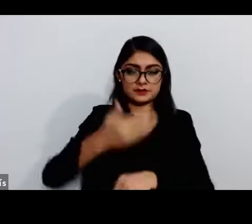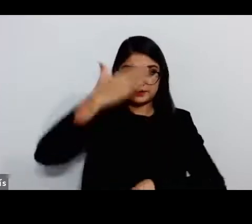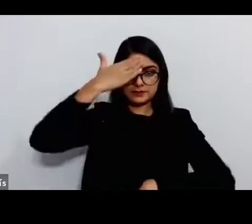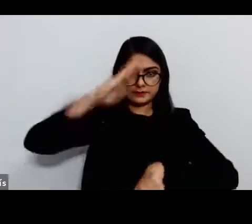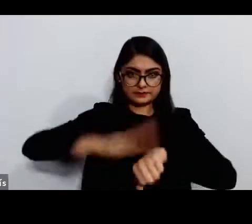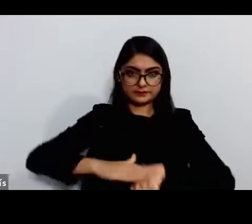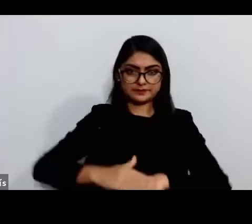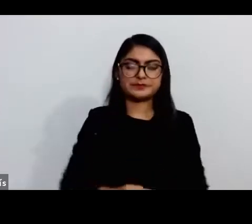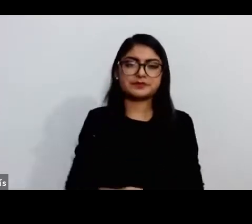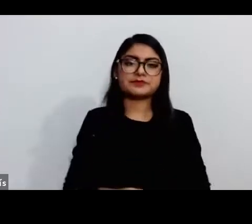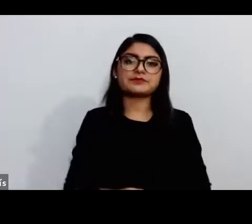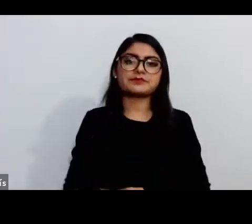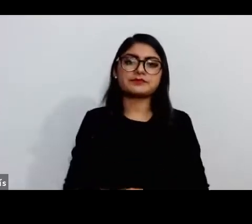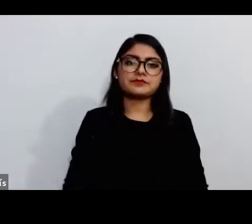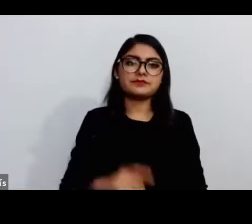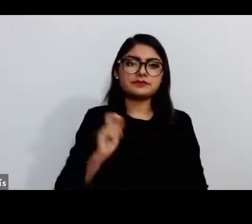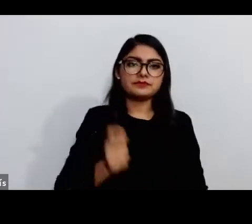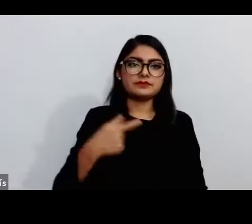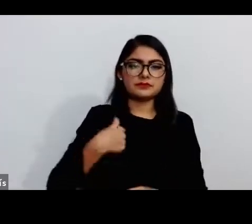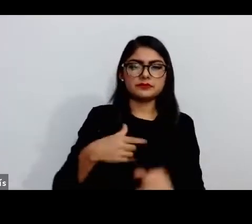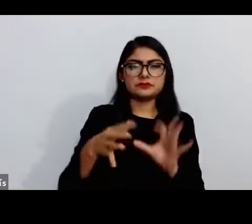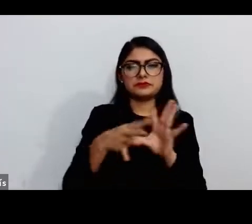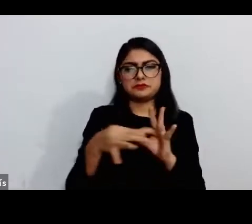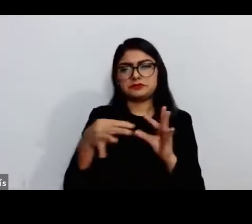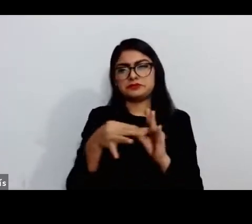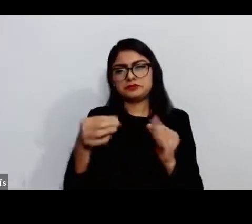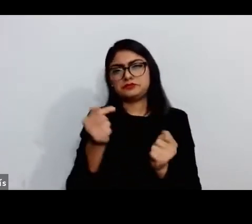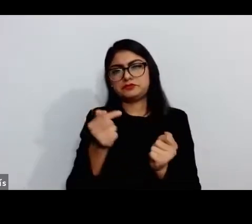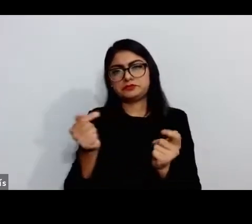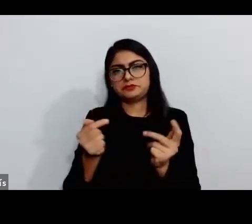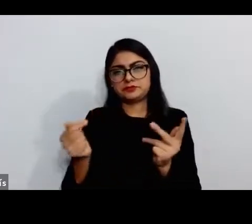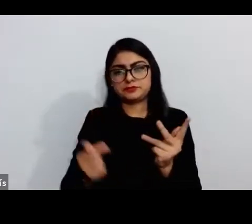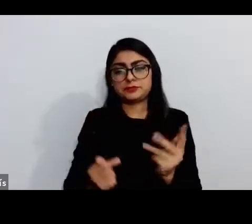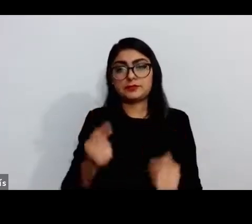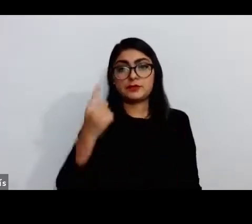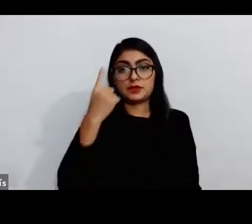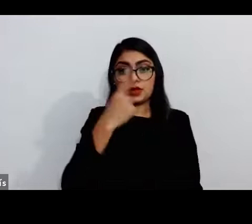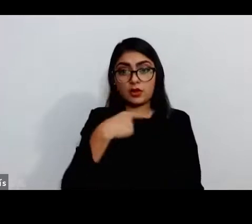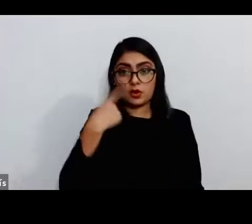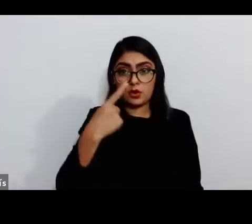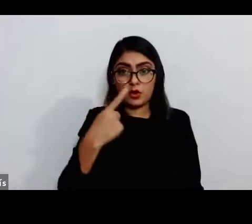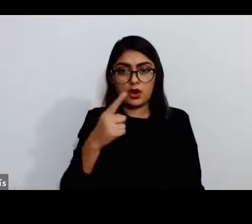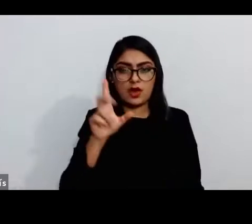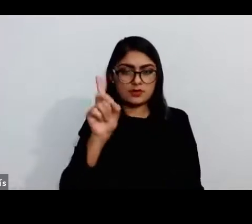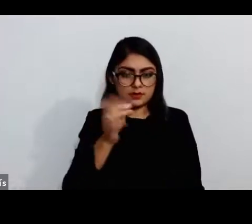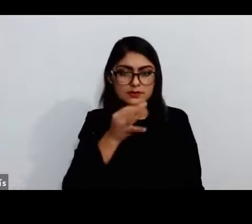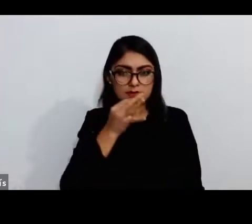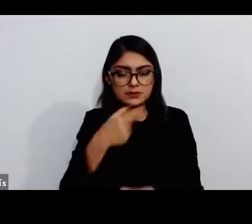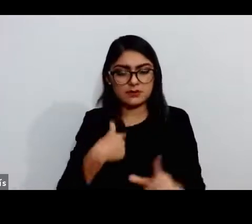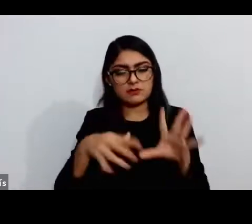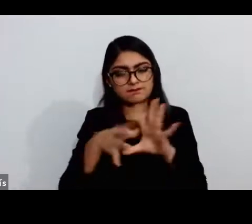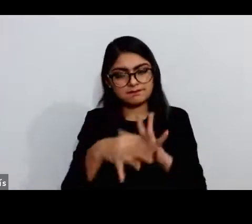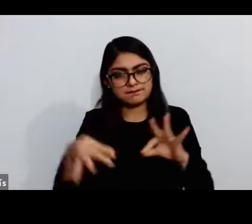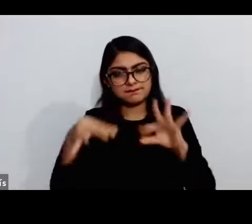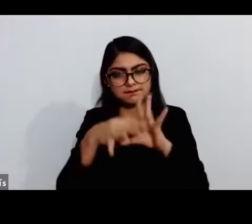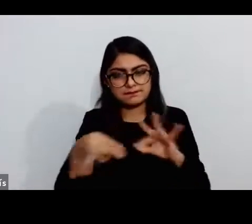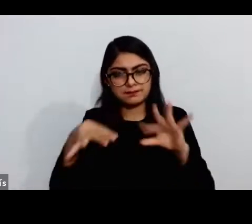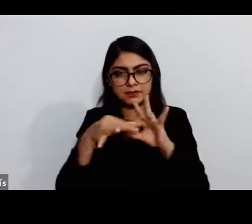perspectiva general de lo que les contaré en esta hora y media para después tener un apartado de preguntas y respuestas, que